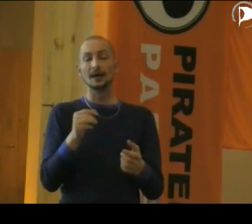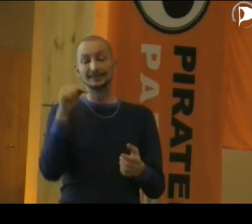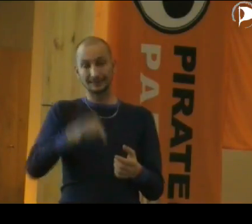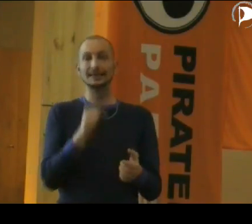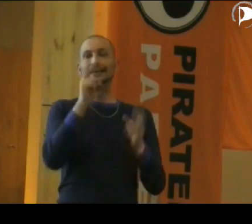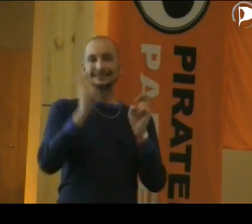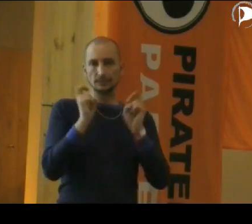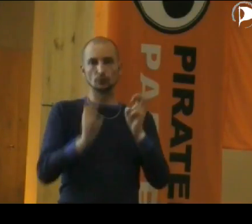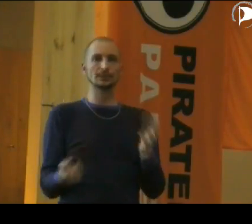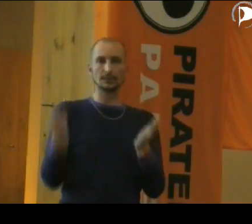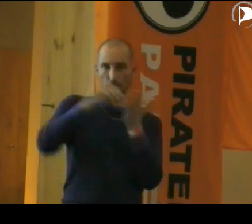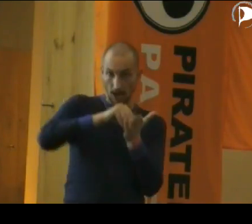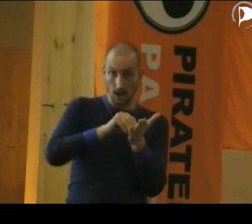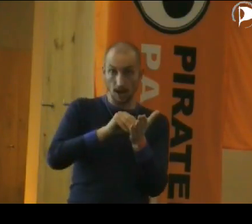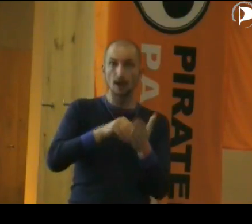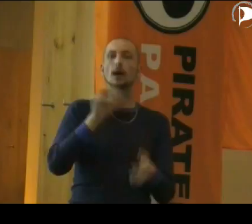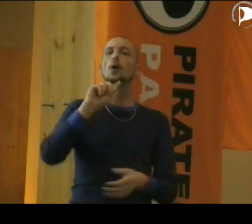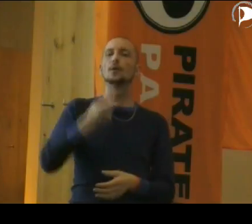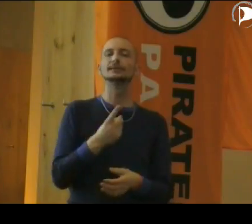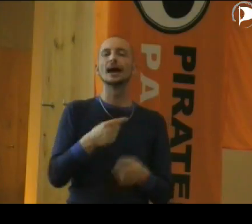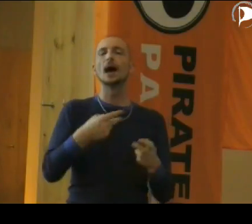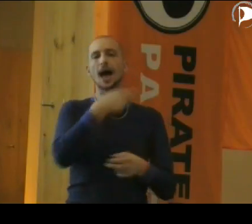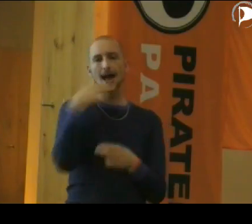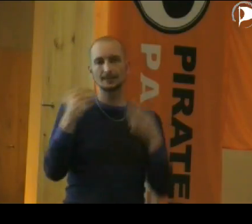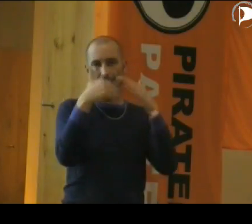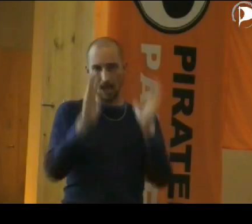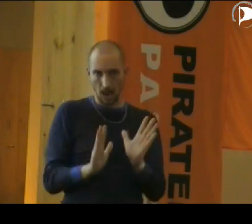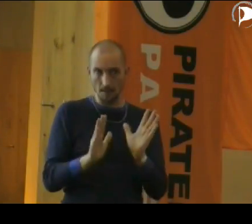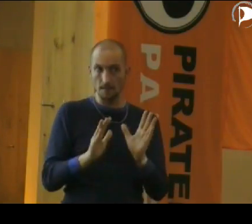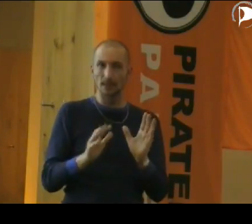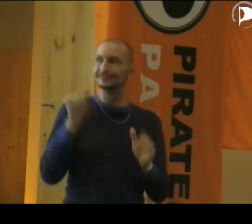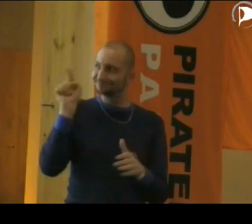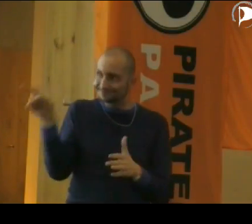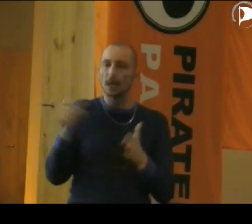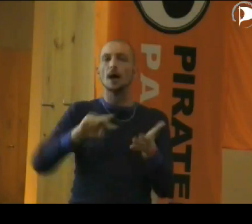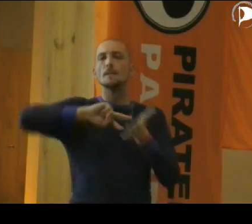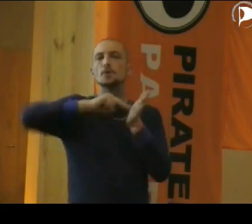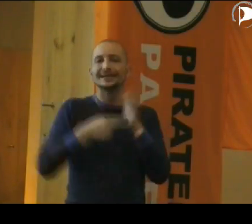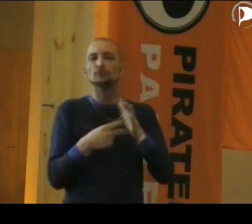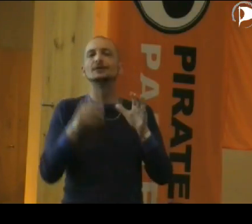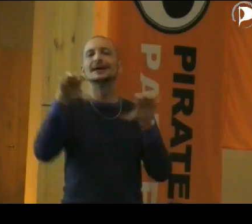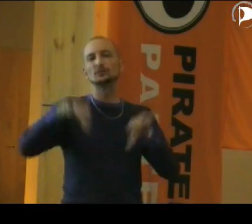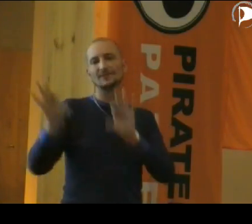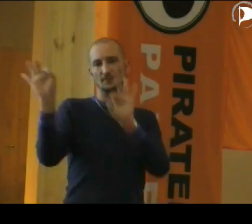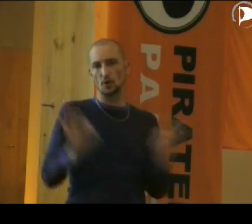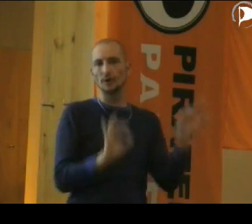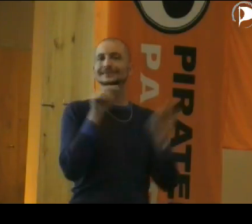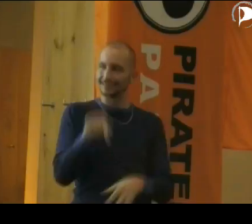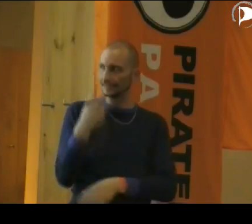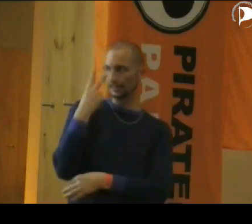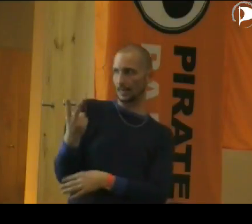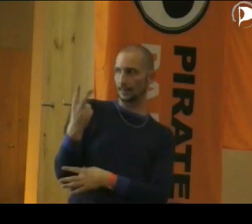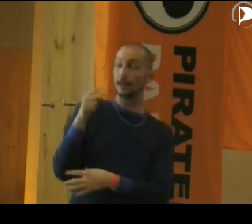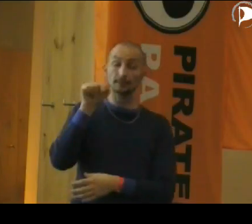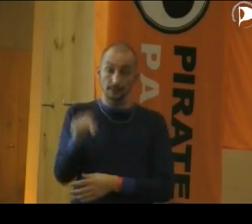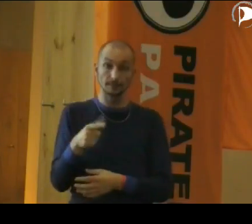wird in deinem ein jahr ist als politische geschäftsführer und ich kann mich zweite frage du hast recht ist und an